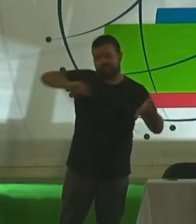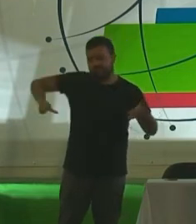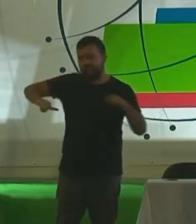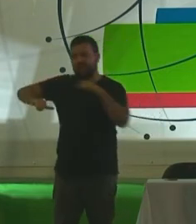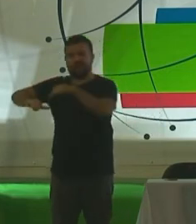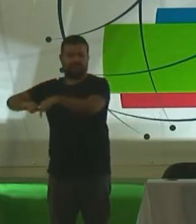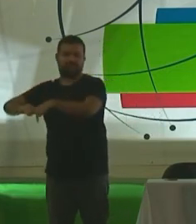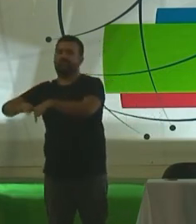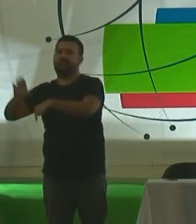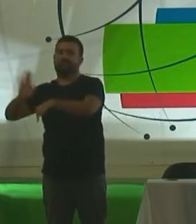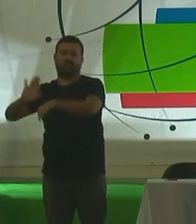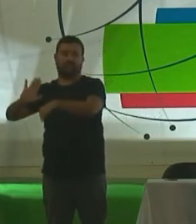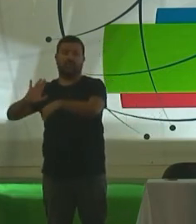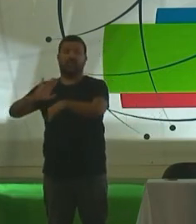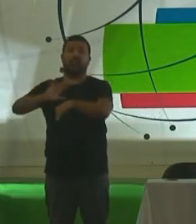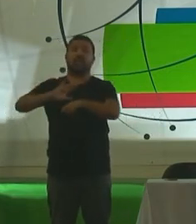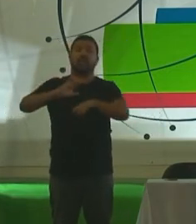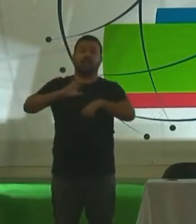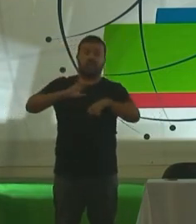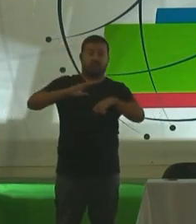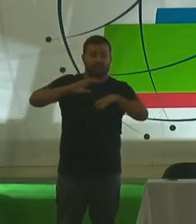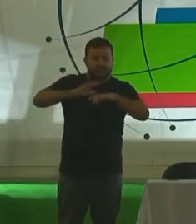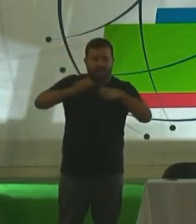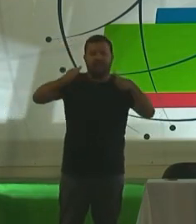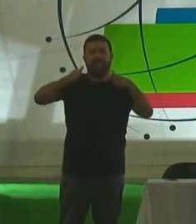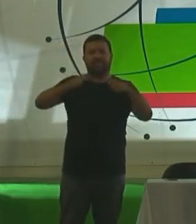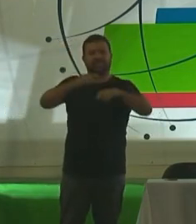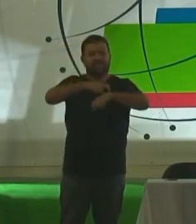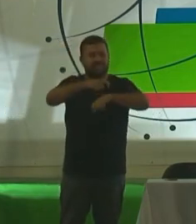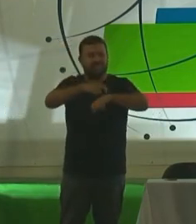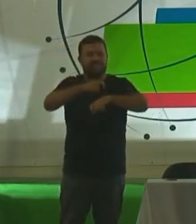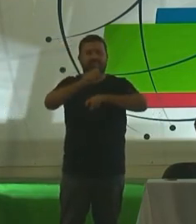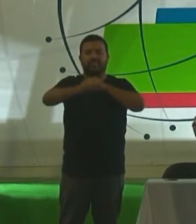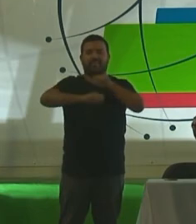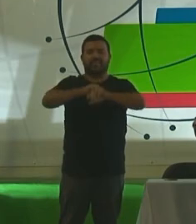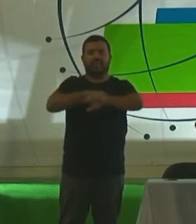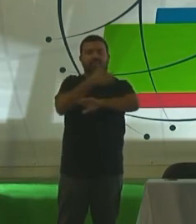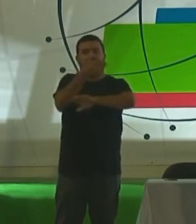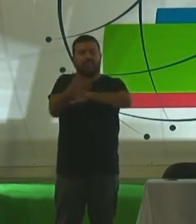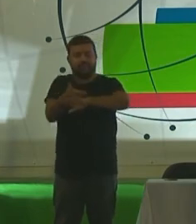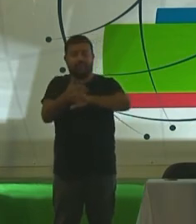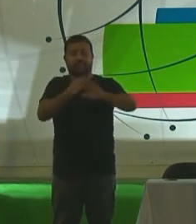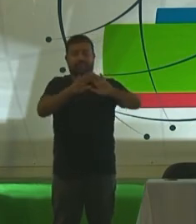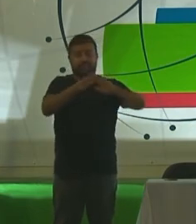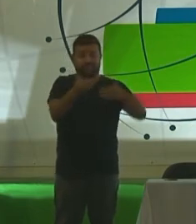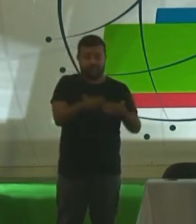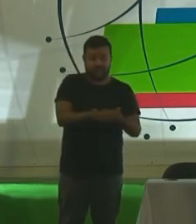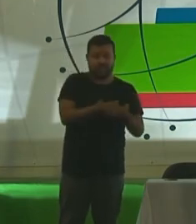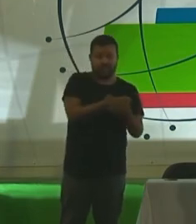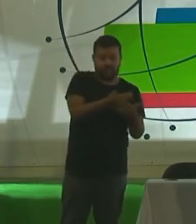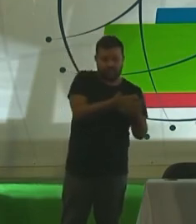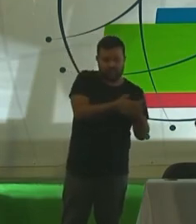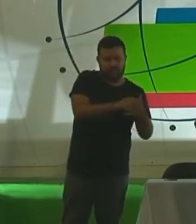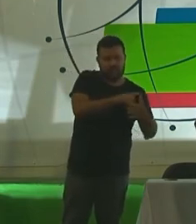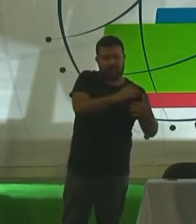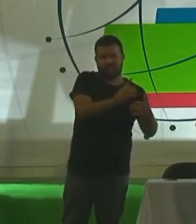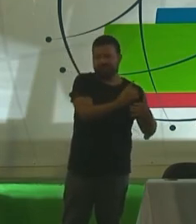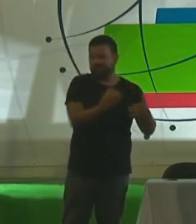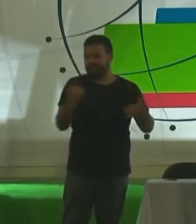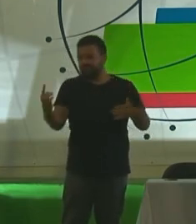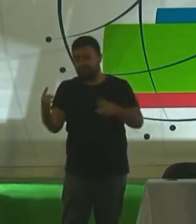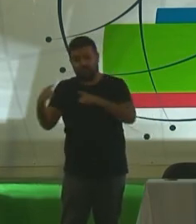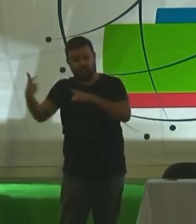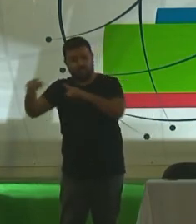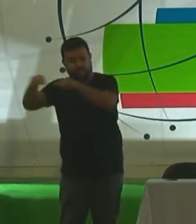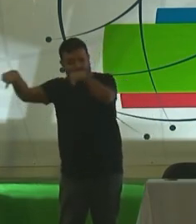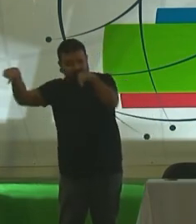e na maioria das vezes, né, está matriculado quase no período integral, ele não sai da sala de aula para fazer o atendimento educacional especializado.